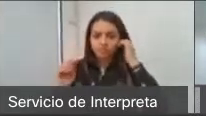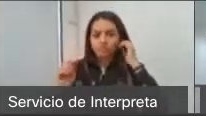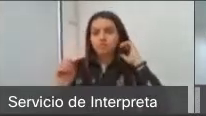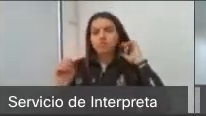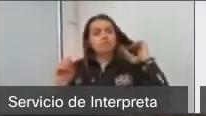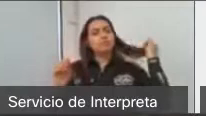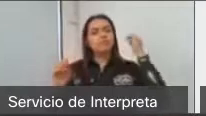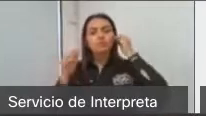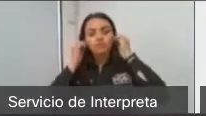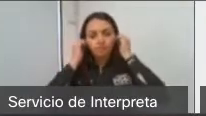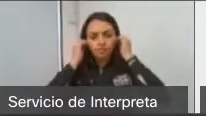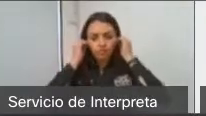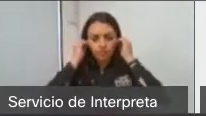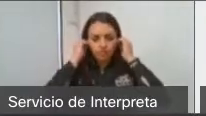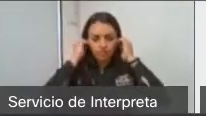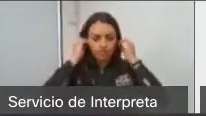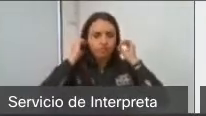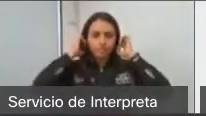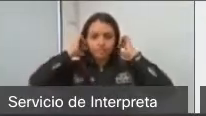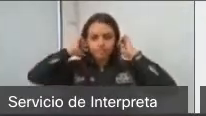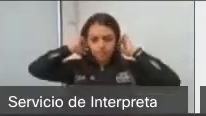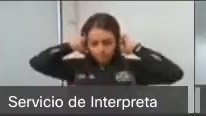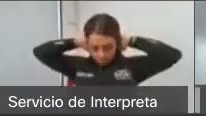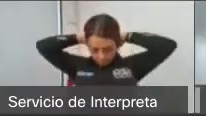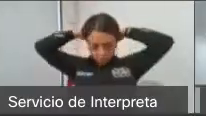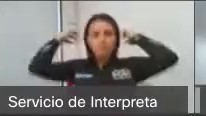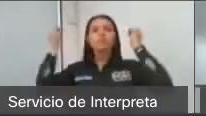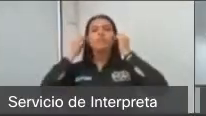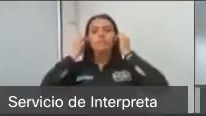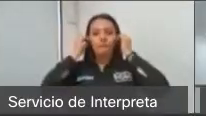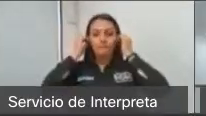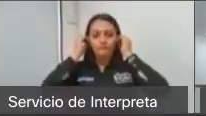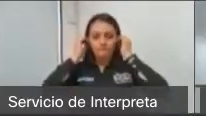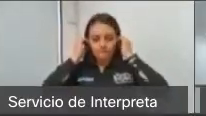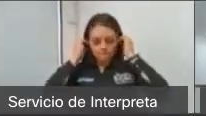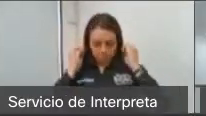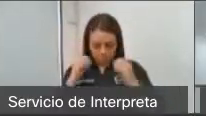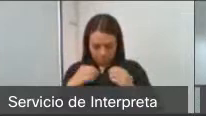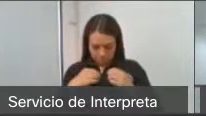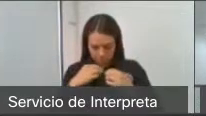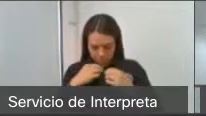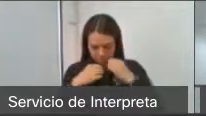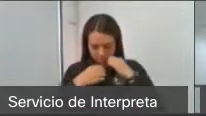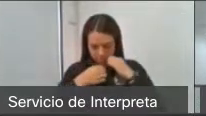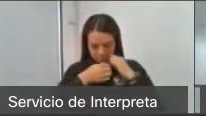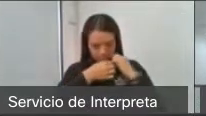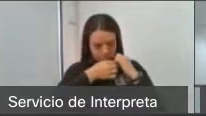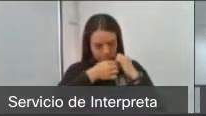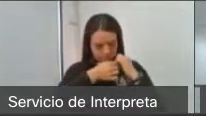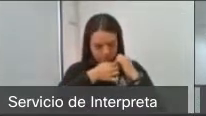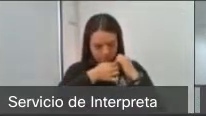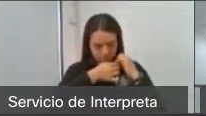a mí también me pasa lo mismo con este micrófono, entonces me toca como, yo estoy como si tuviera cámara mostrándote, ¿no? Y me acabo de dar cuenta que no la